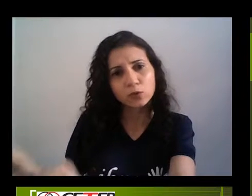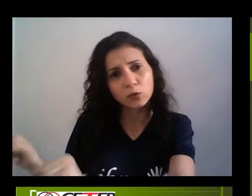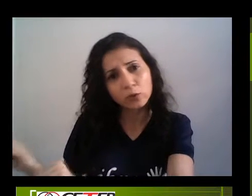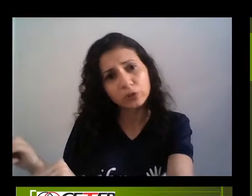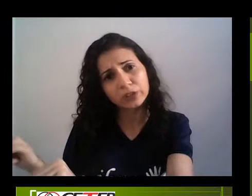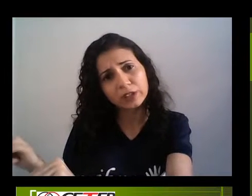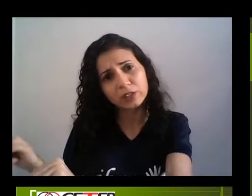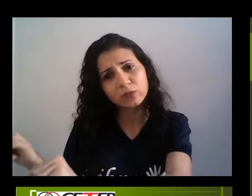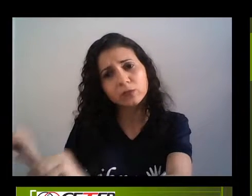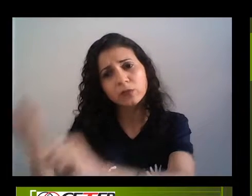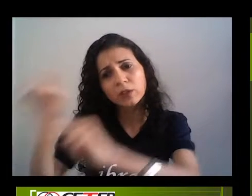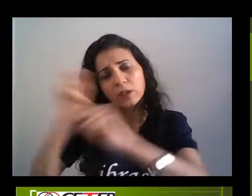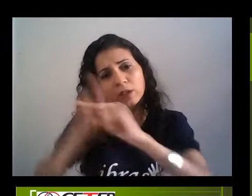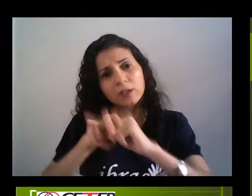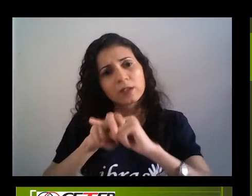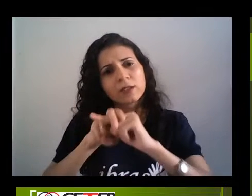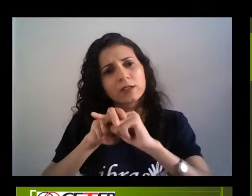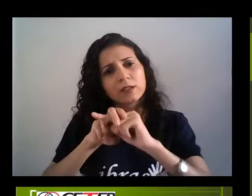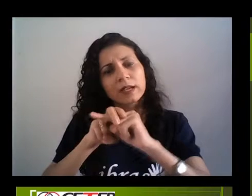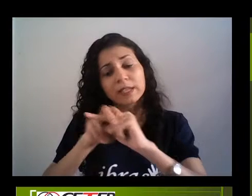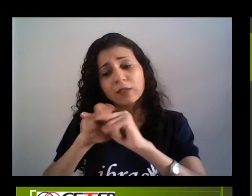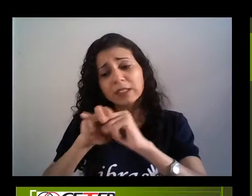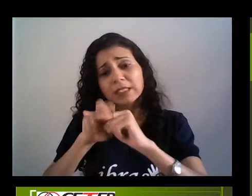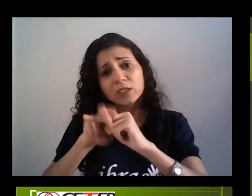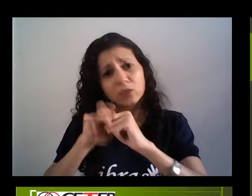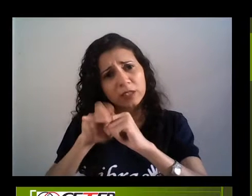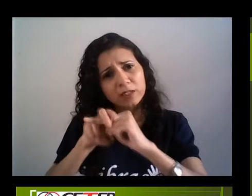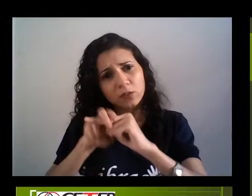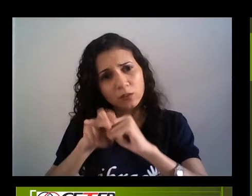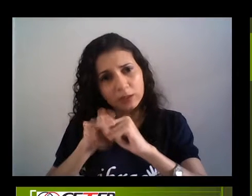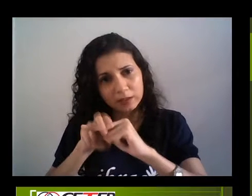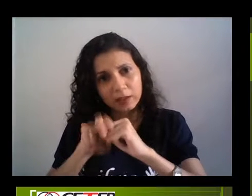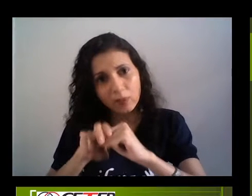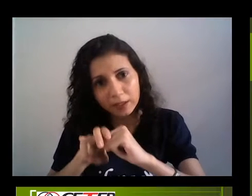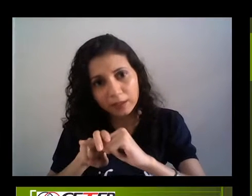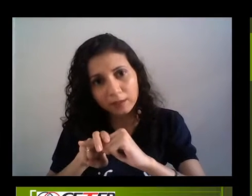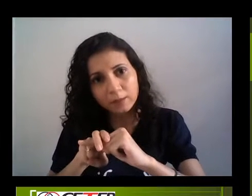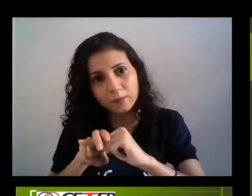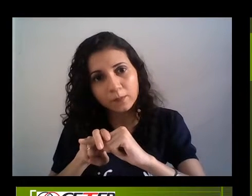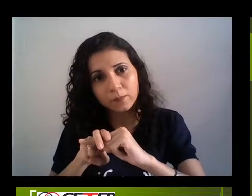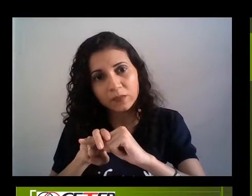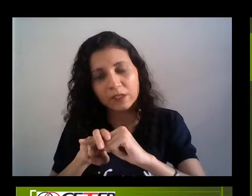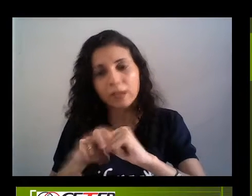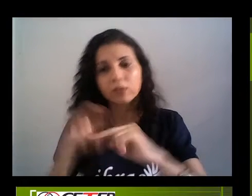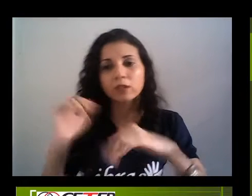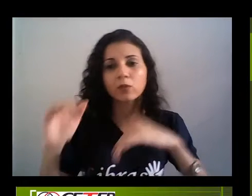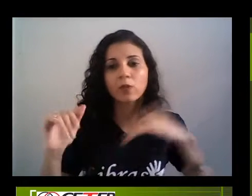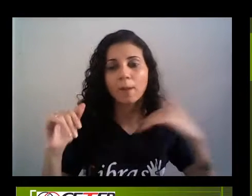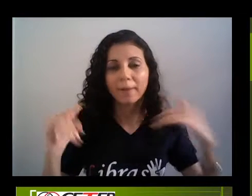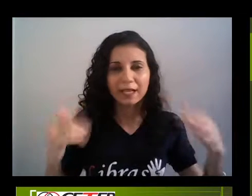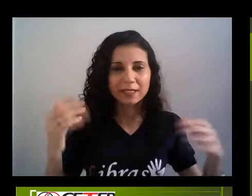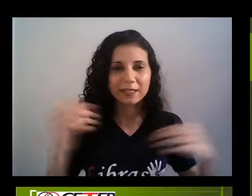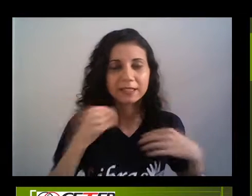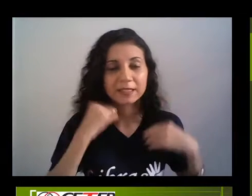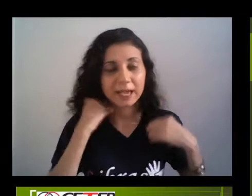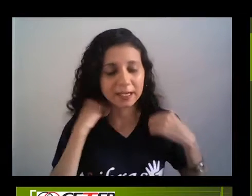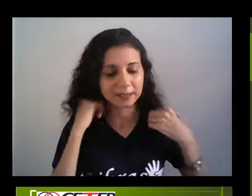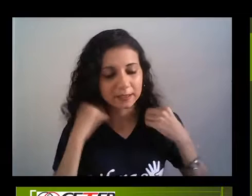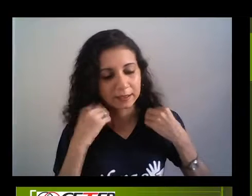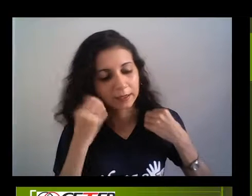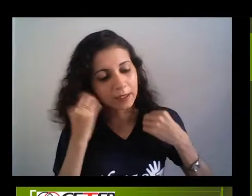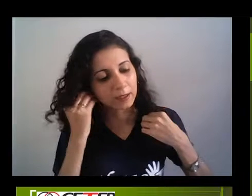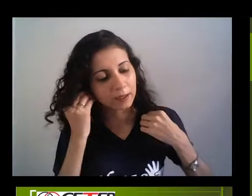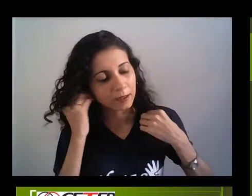dali que eu estou mostrando, até ele fazer essa associação com esse sinal aqui, certo? Então, para esses